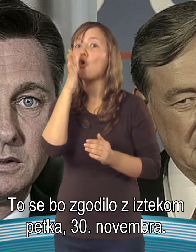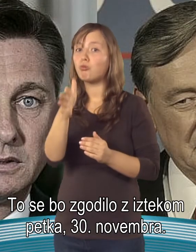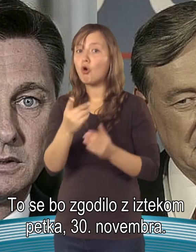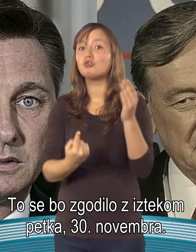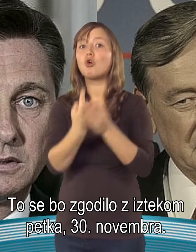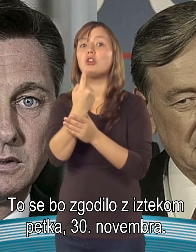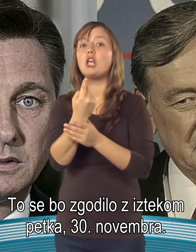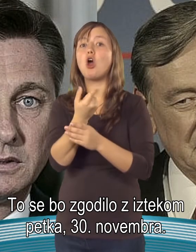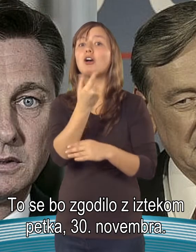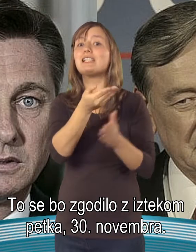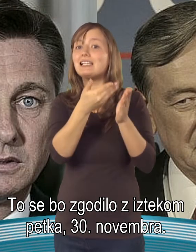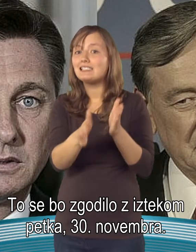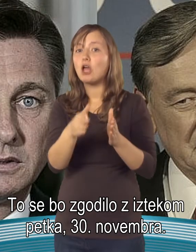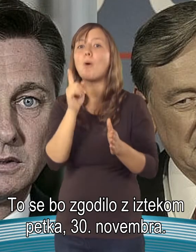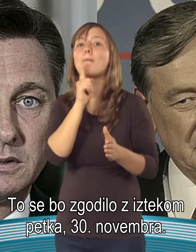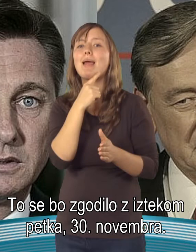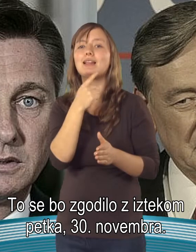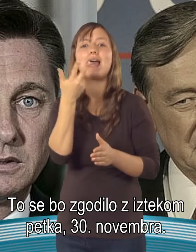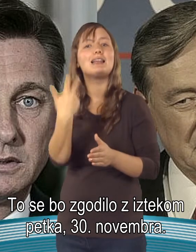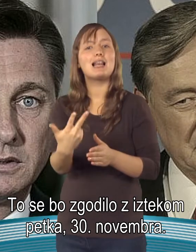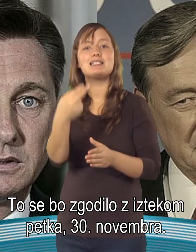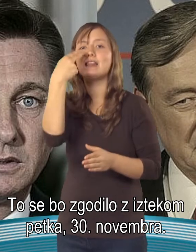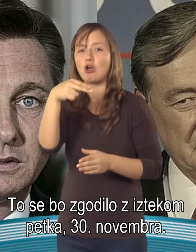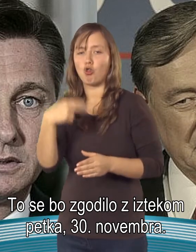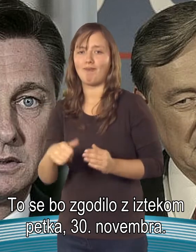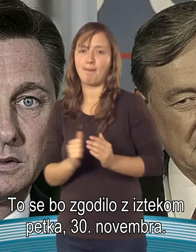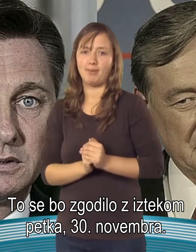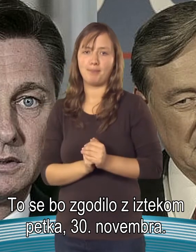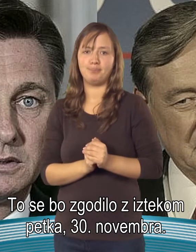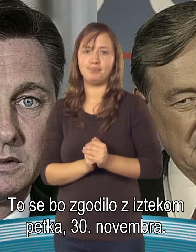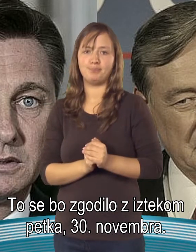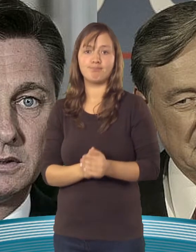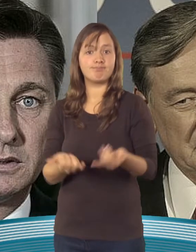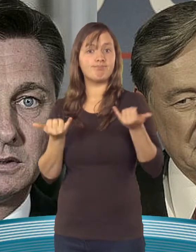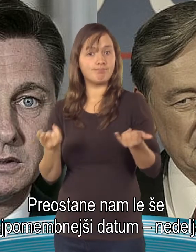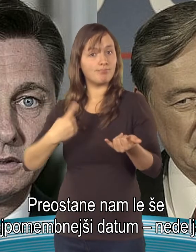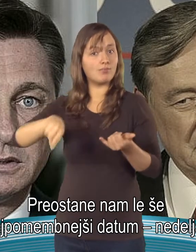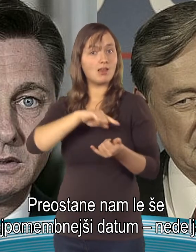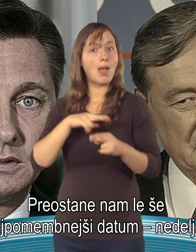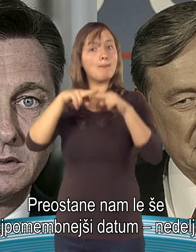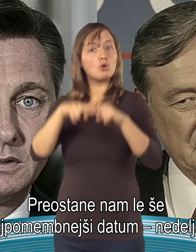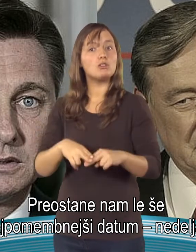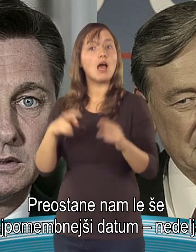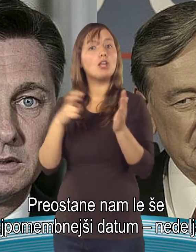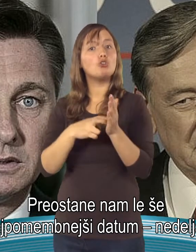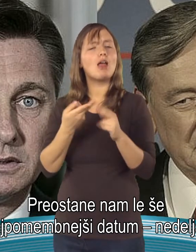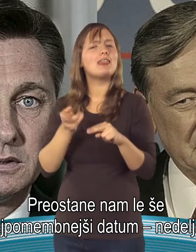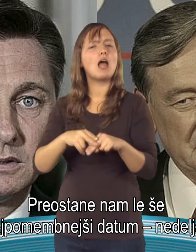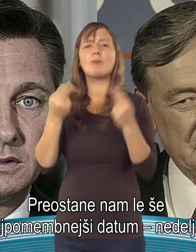To se bo zgodilo z iztekom petka 30. novembra. Preostane nam le